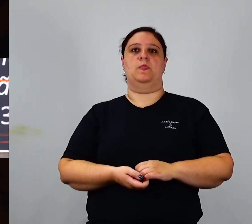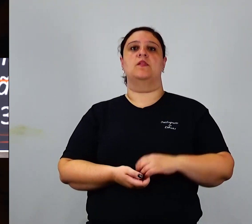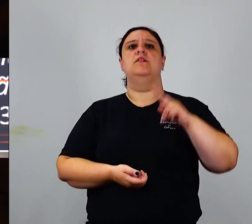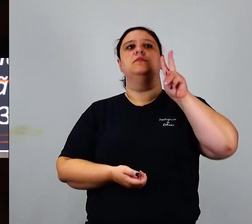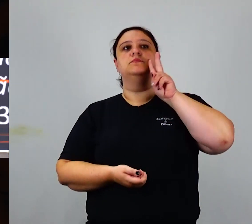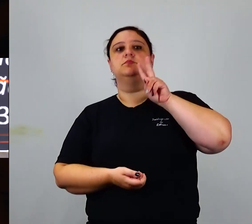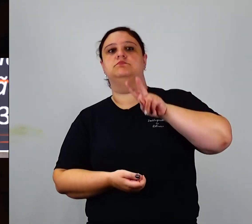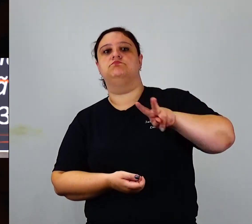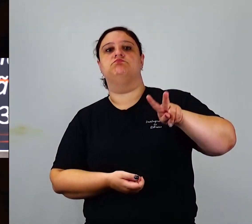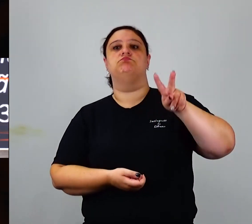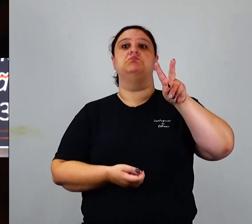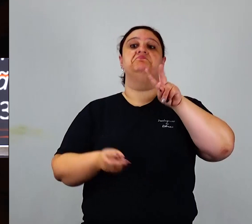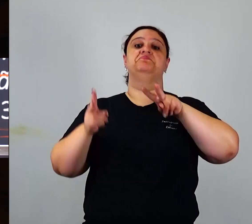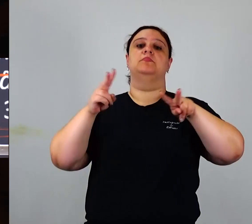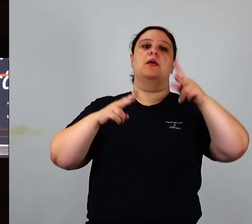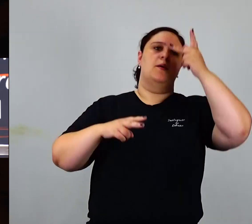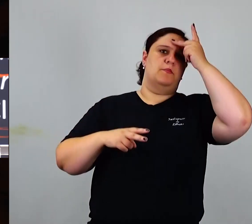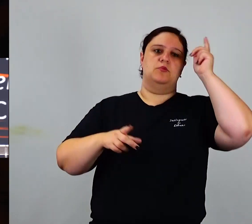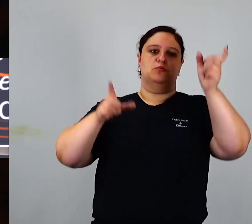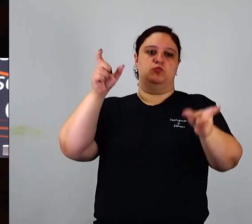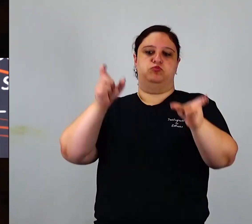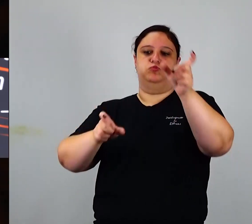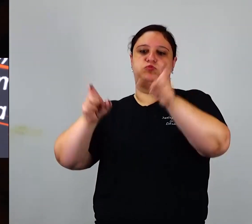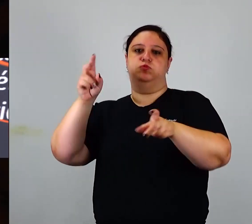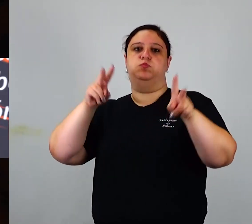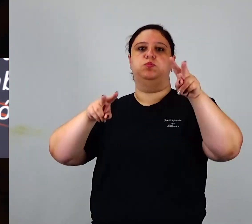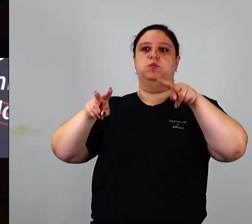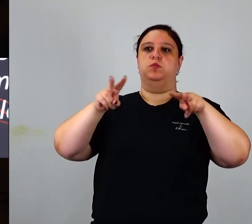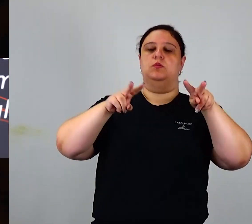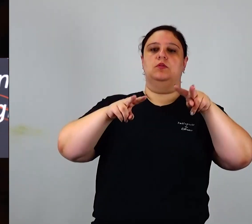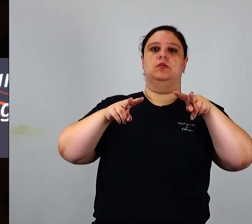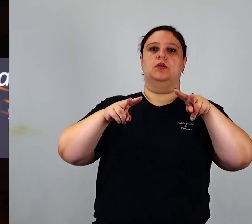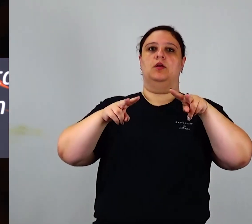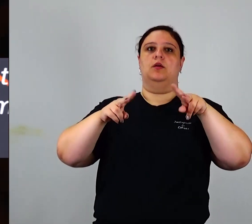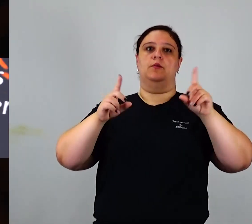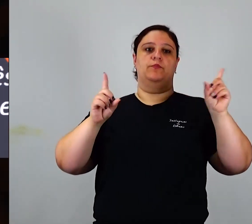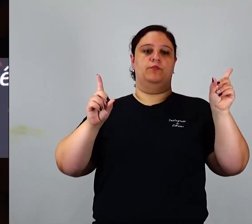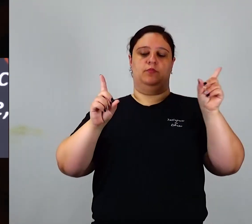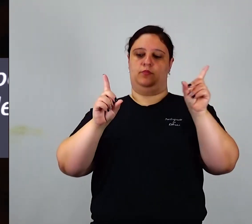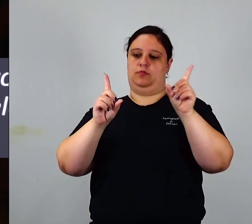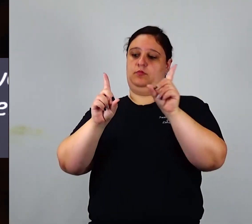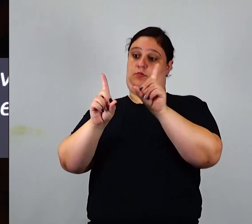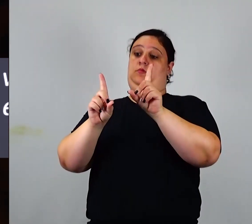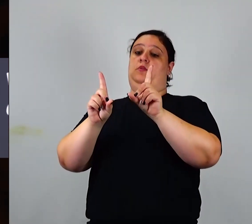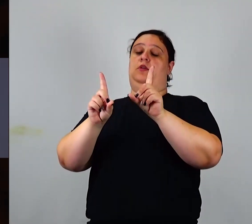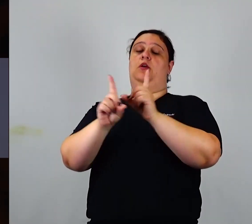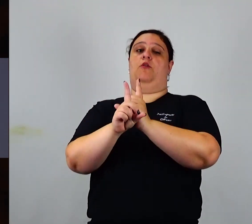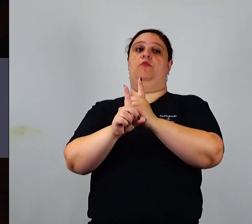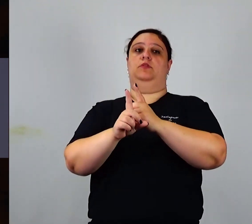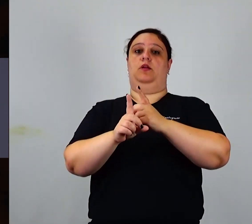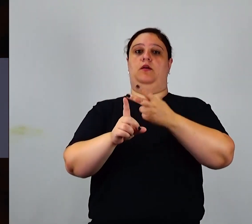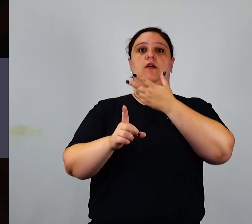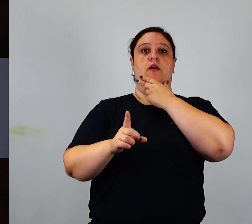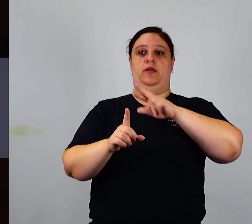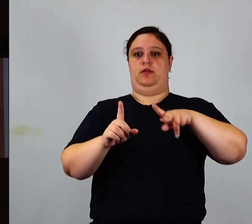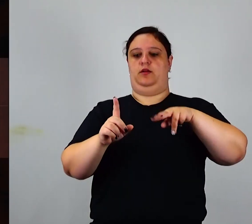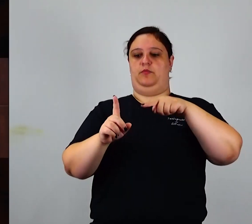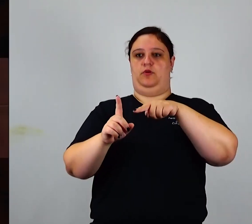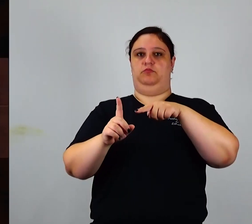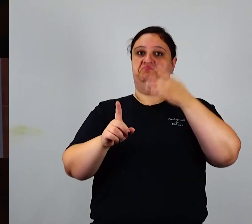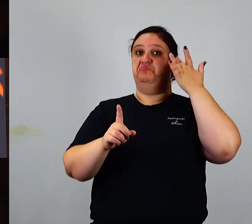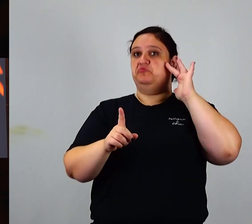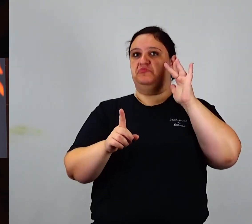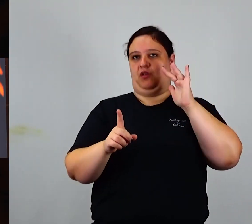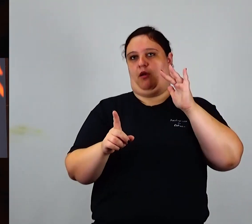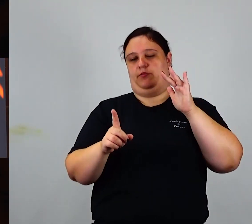você encontra outro irmão em Cristo na rua, que você não conhece, não sabe que foi salvo, dá para perceber que ele foi